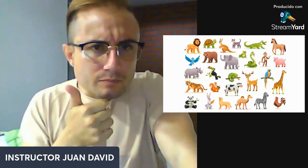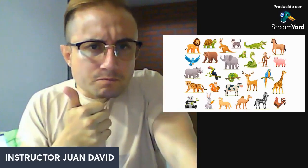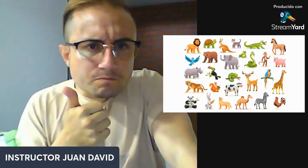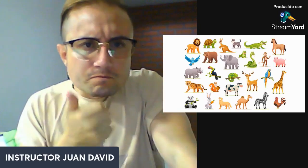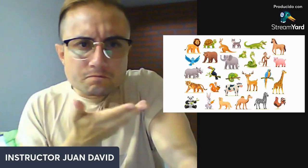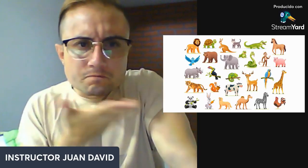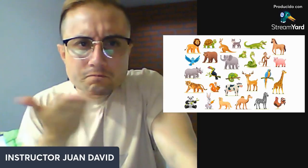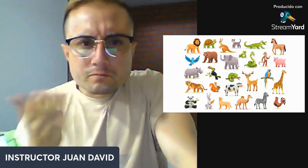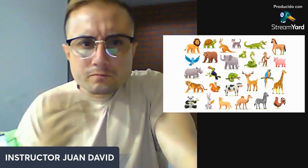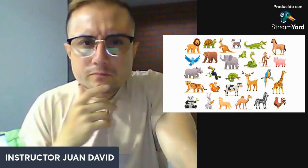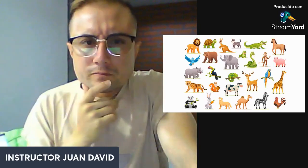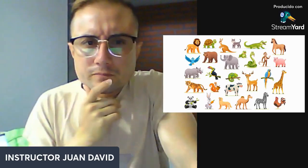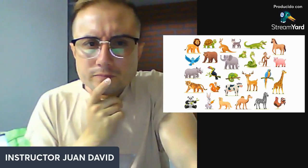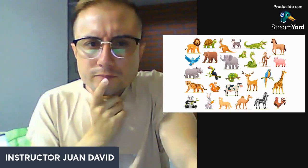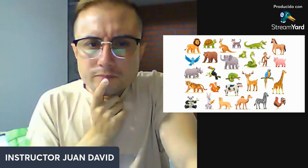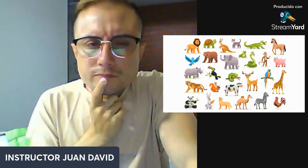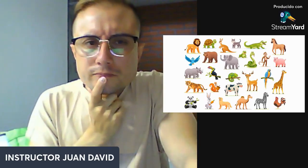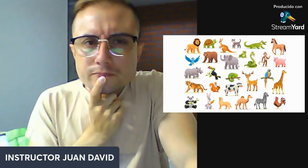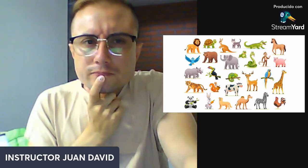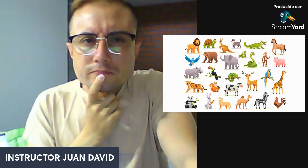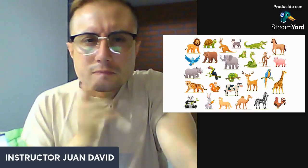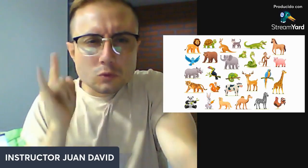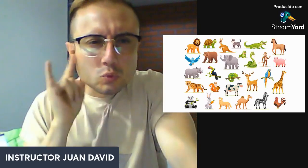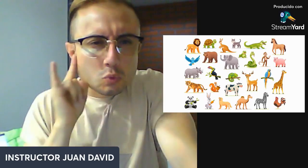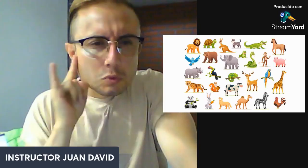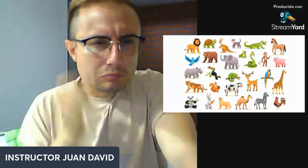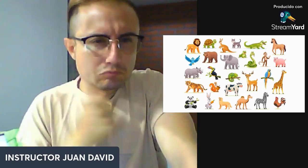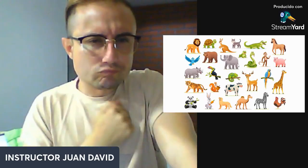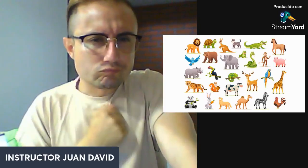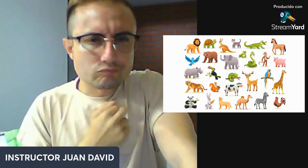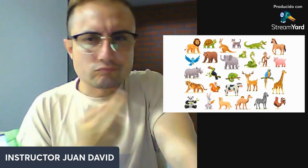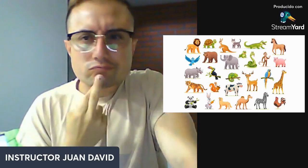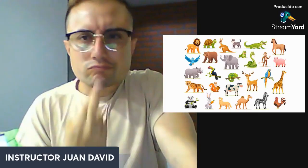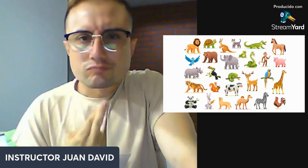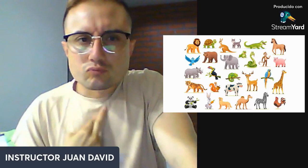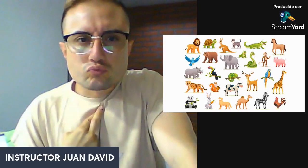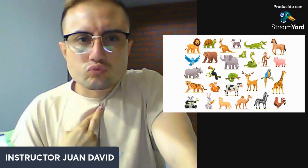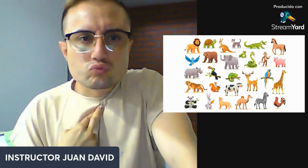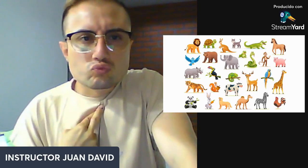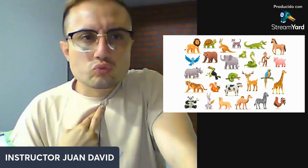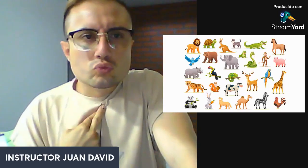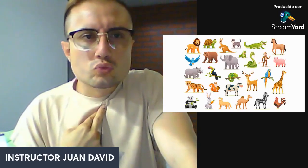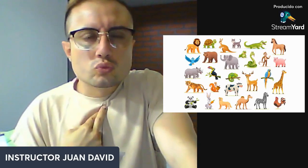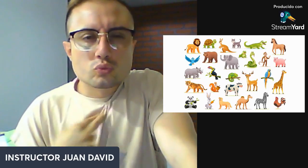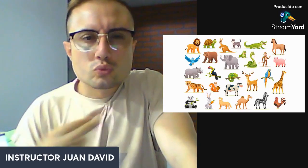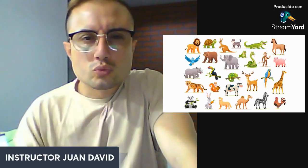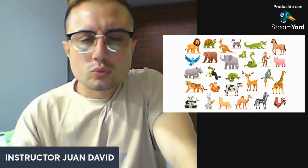Bueno, quiero saber si están escuchando bien. ¿Sí? Por favor, alguien que me